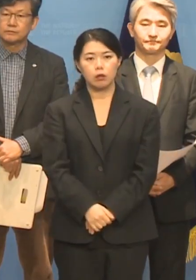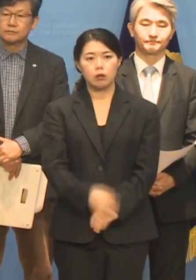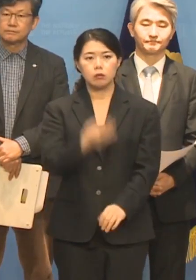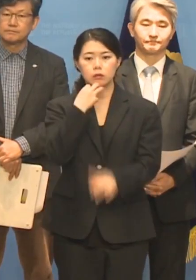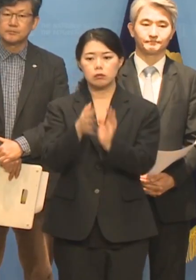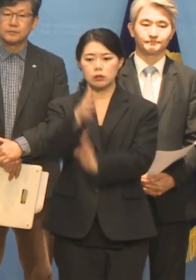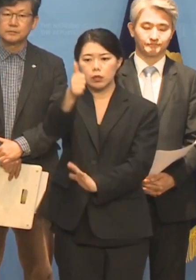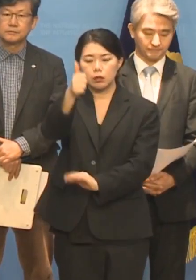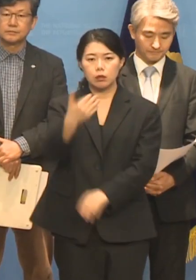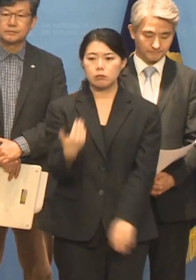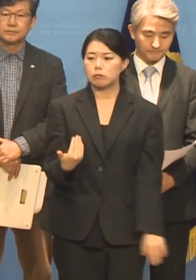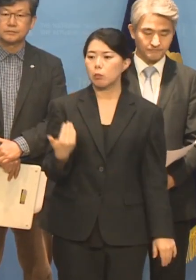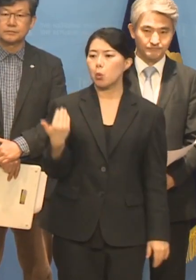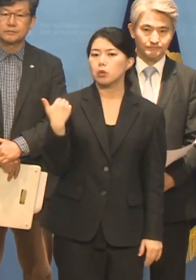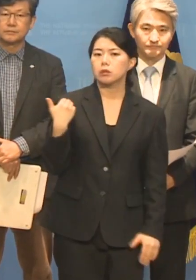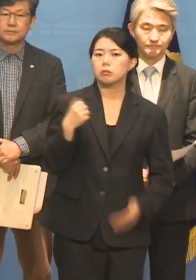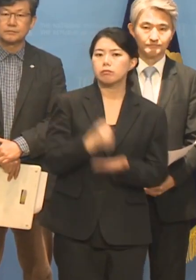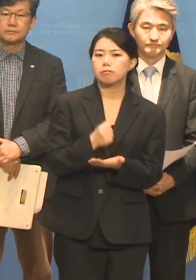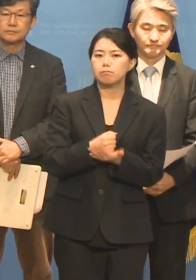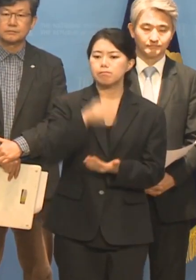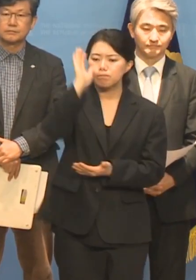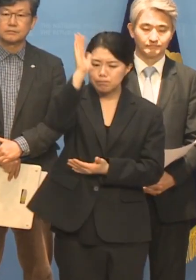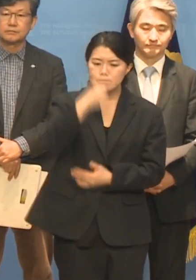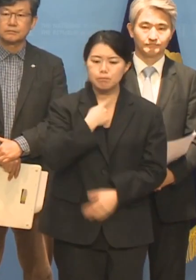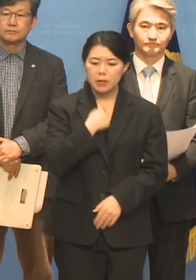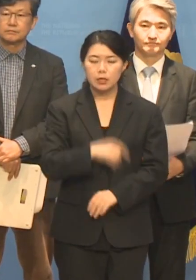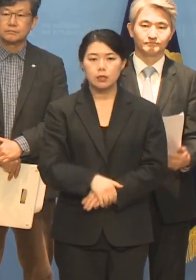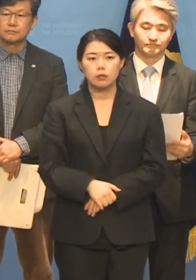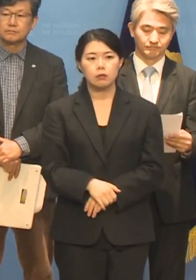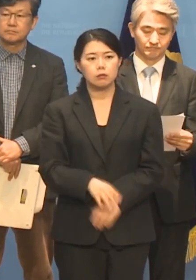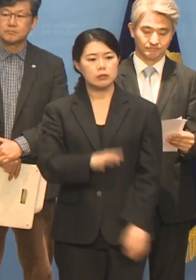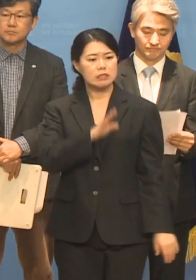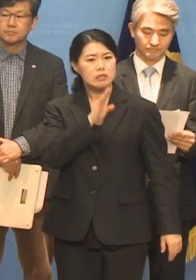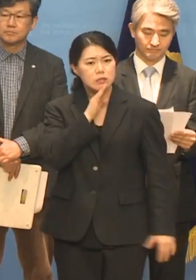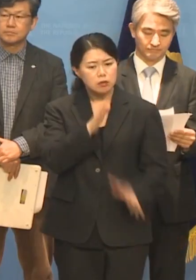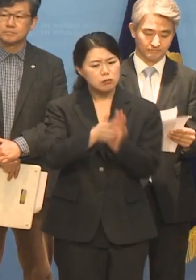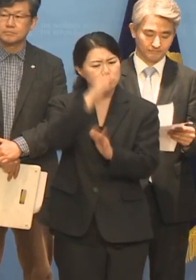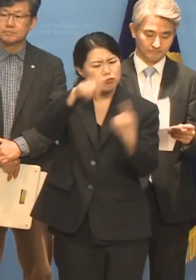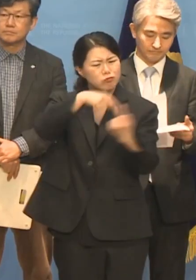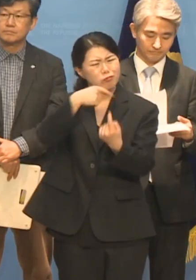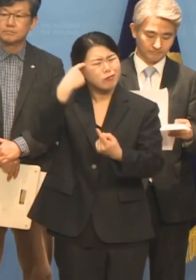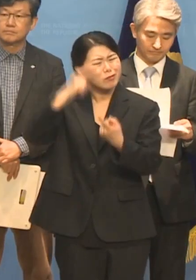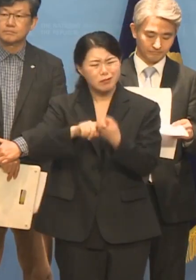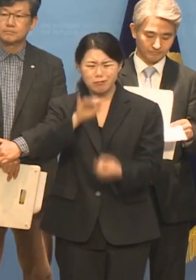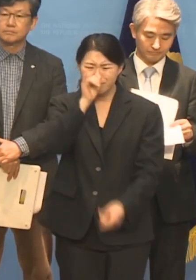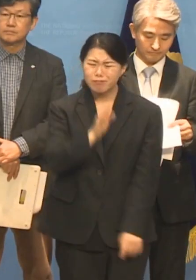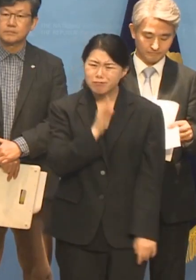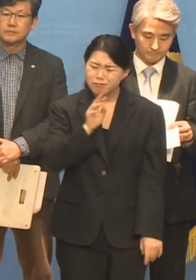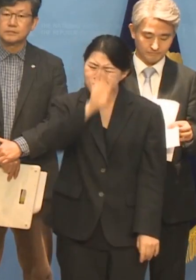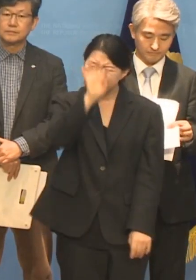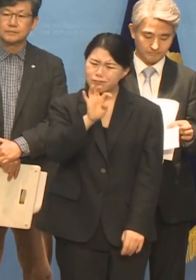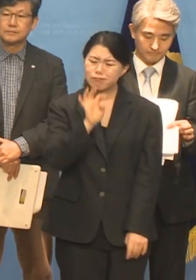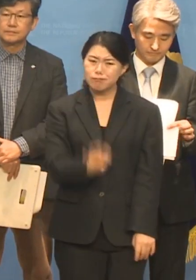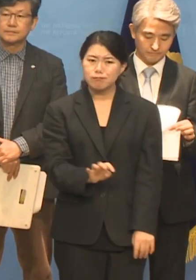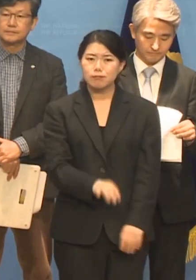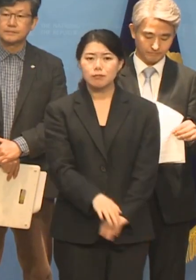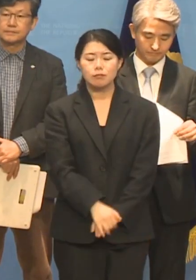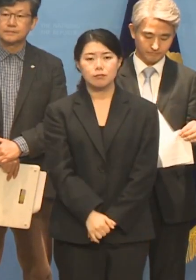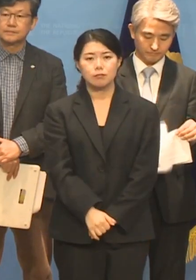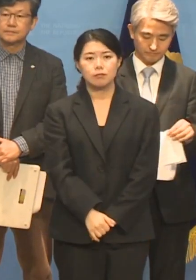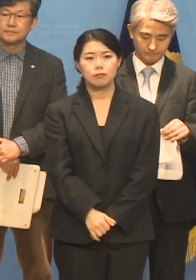서울시장, 저희가 며칠 전에도 한번 비판 기자회견을 했는데 과연 시정에 관심이 있는 건지 이런 의문이 들고